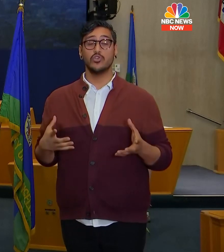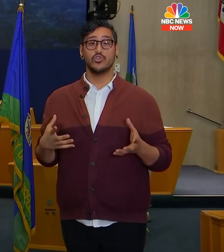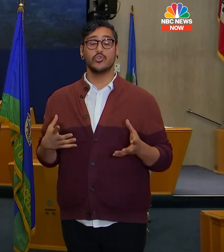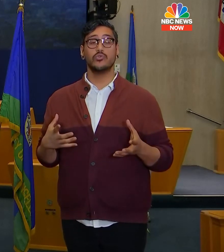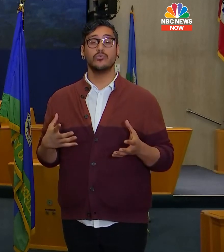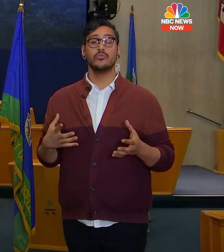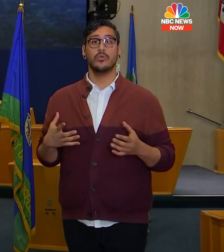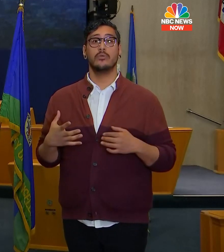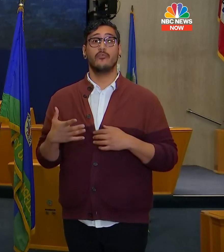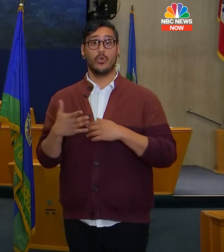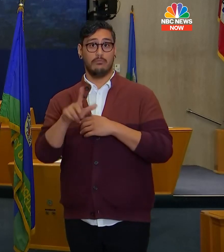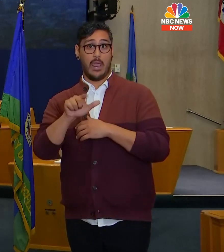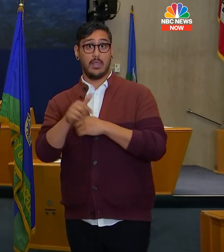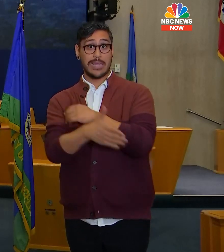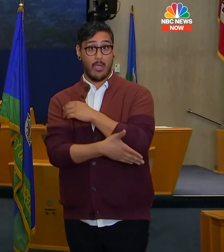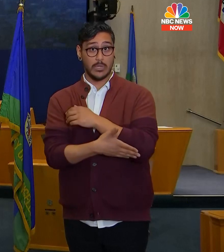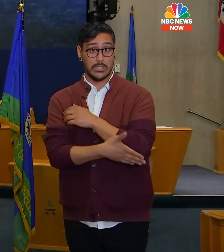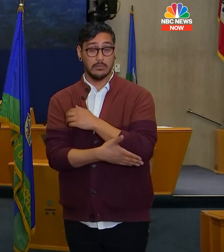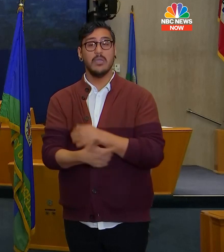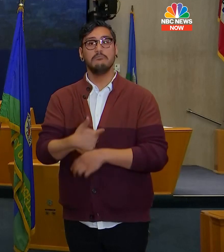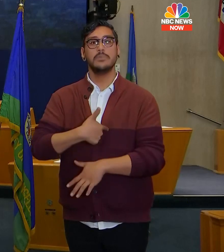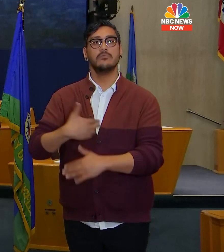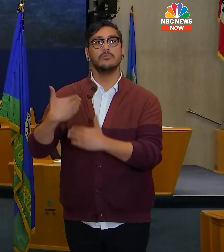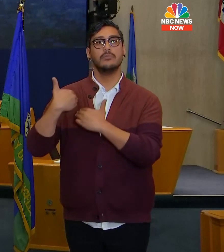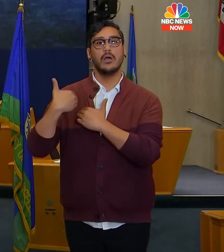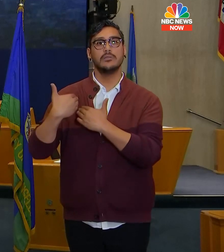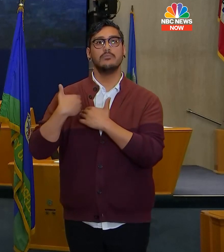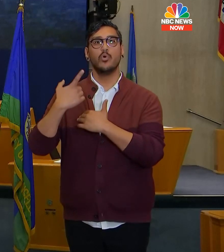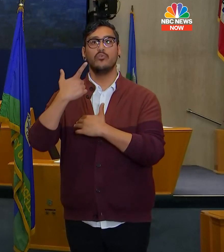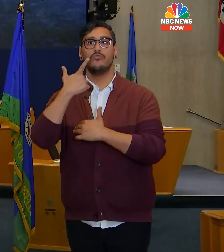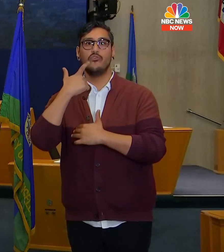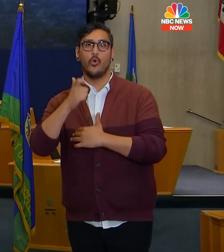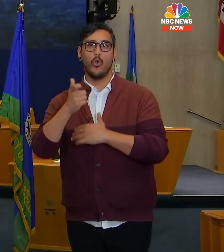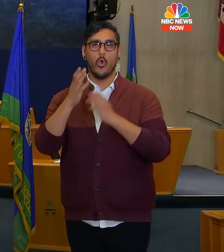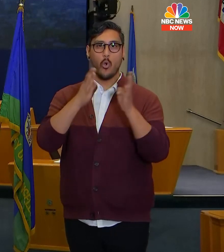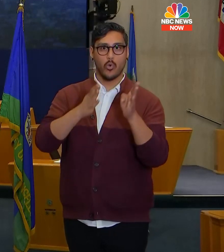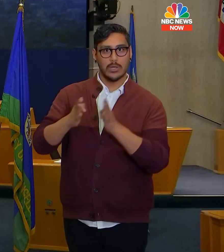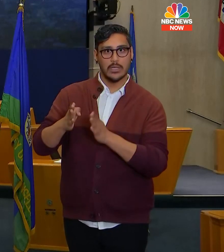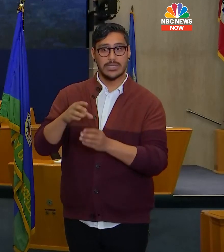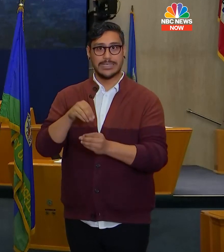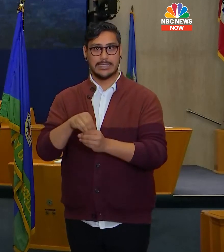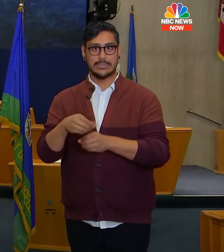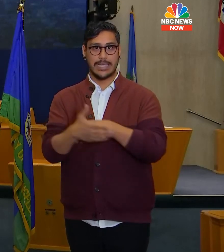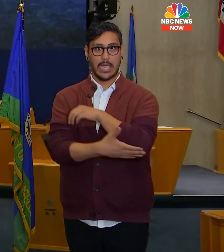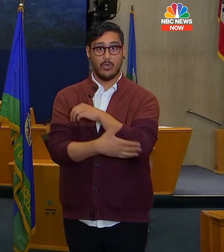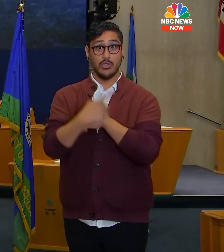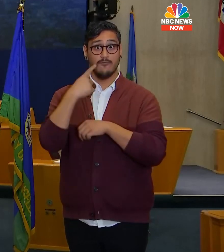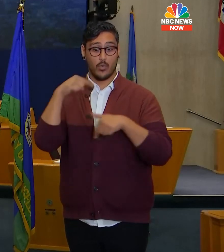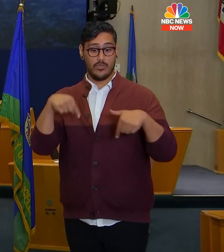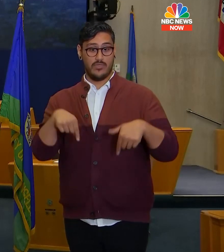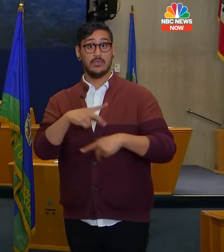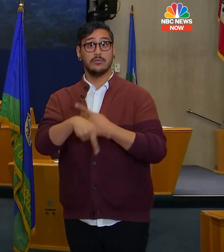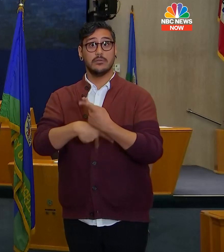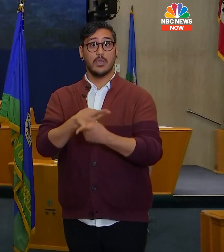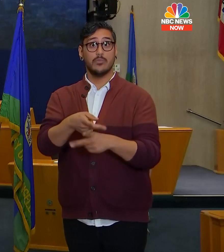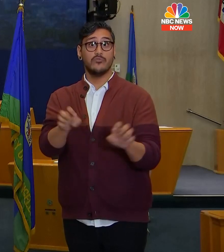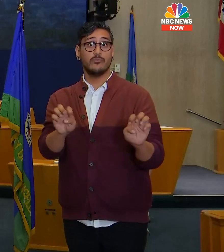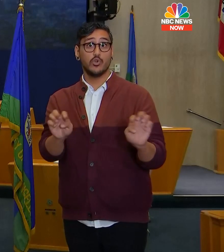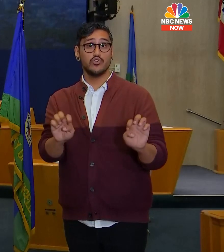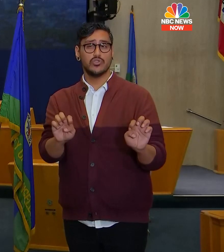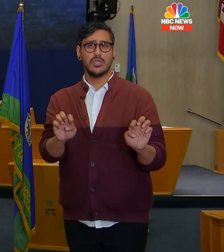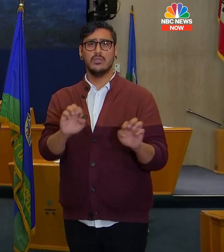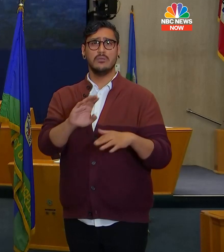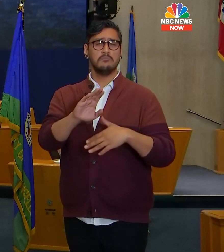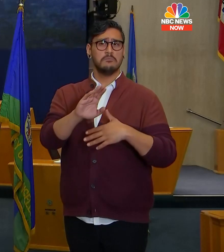Los Ángeles, soy responsable de la organización dentro del condado para esta emergencia. Y todos los recursos,